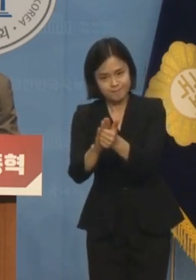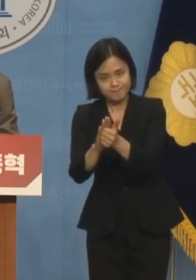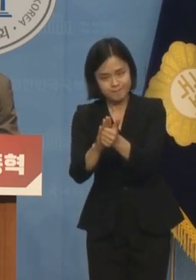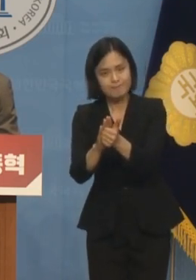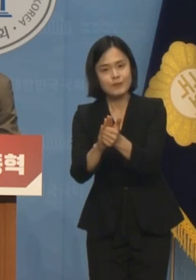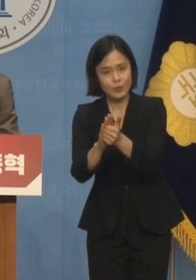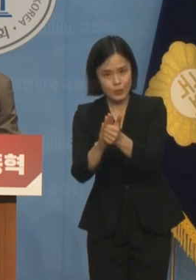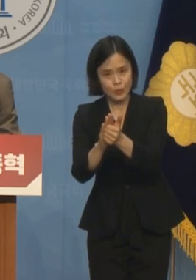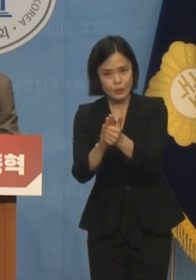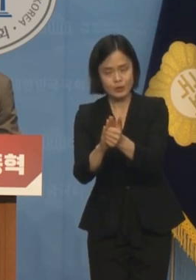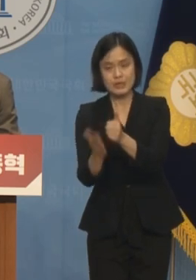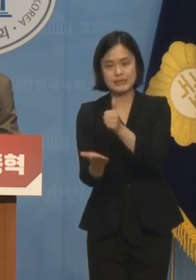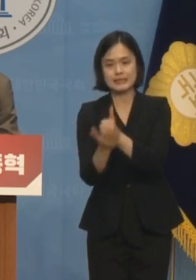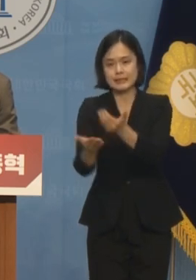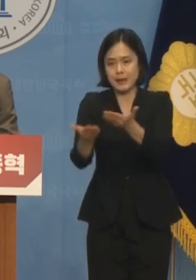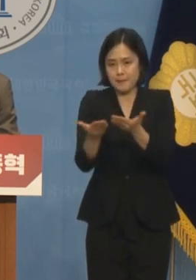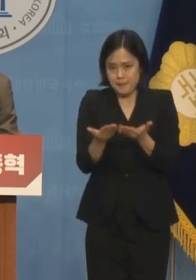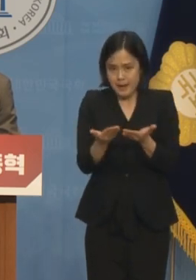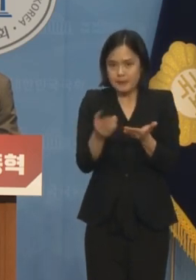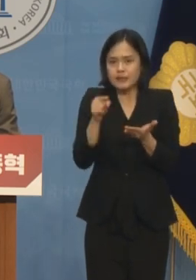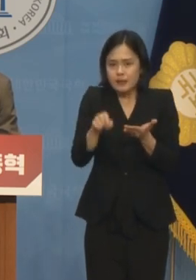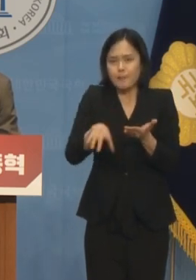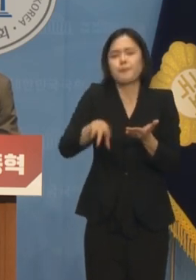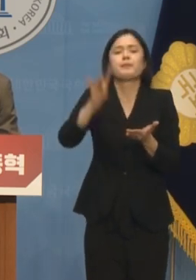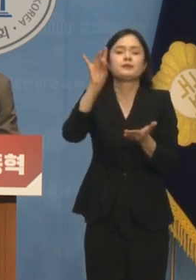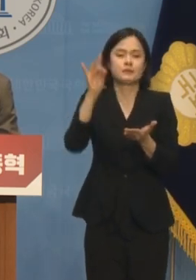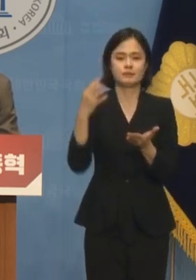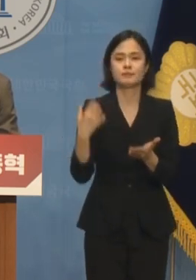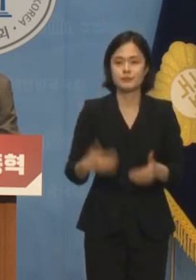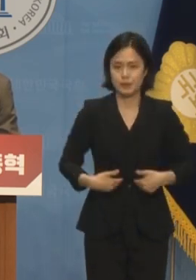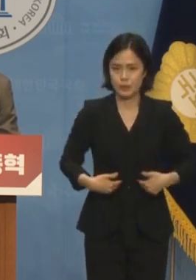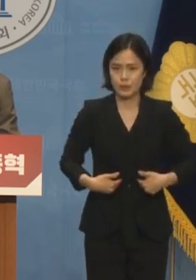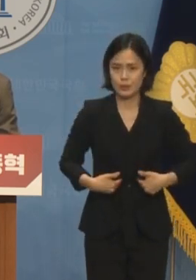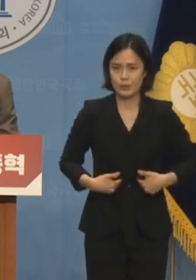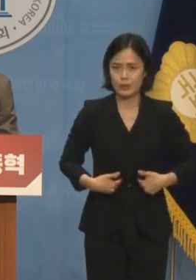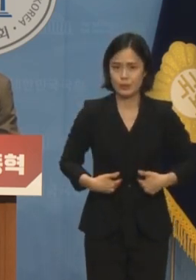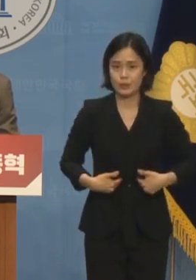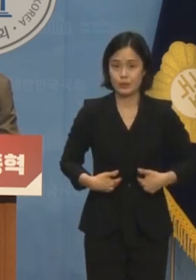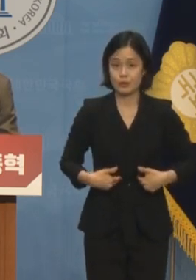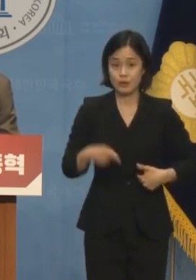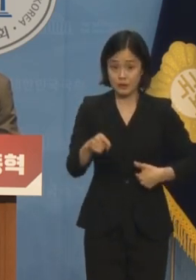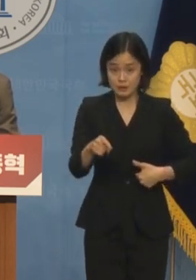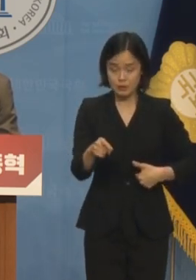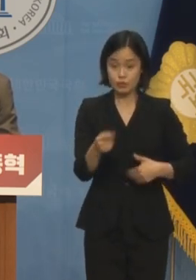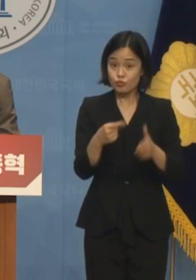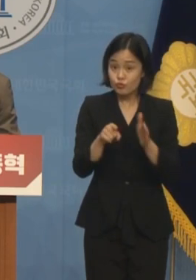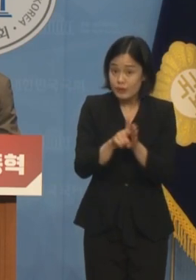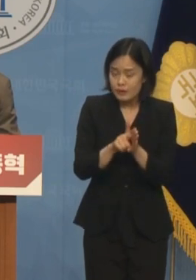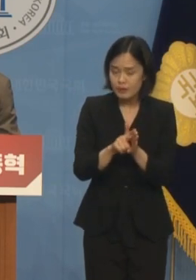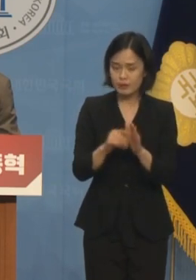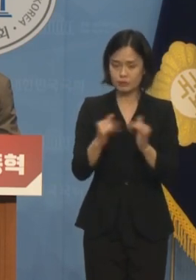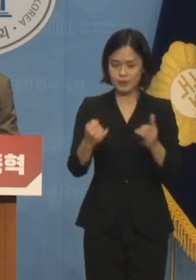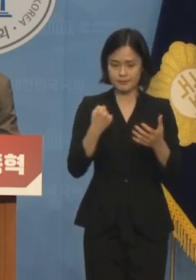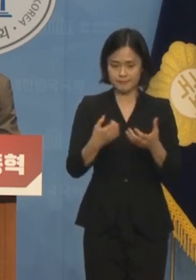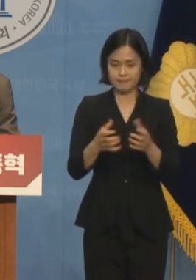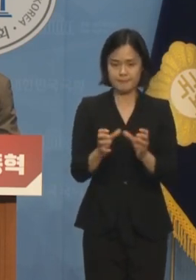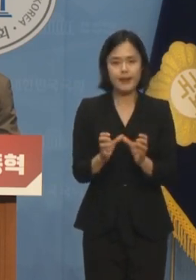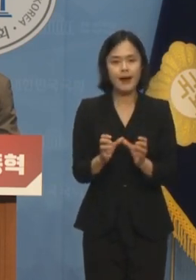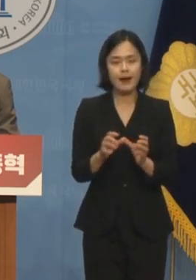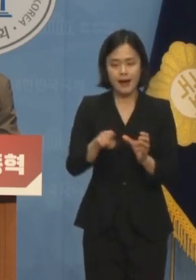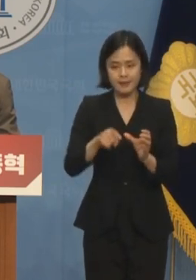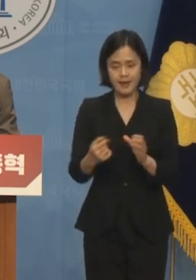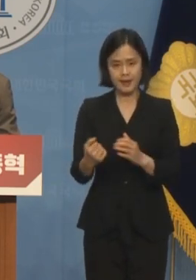시작됩니다. 그러기 위해서는 당의 체질을 바꾸고 체력을 키워야 합니다. 그 일에